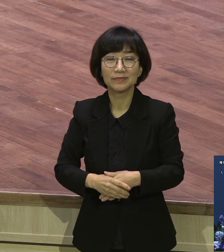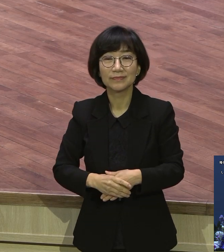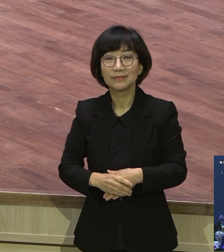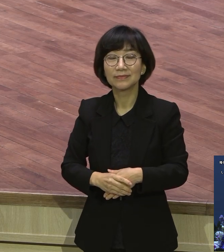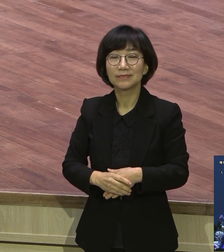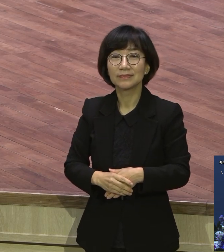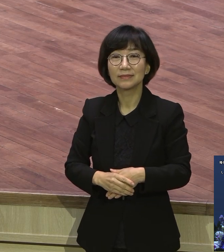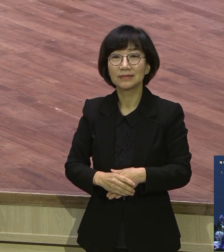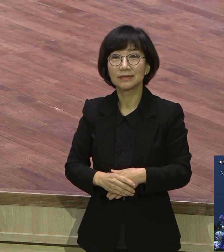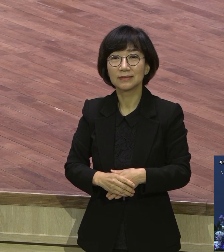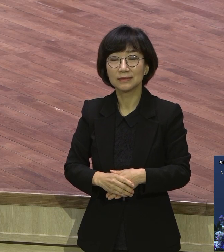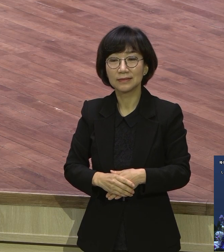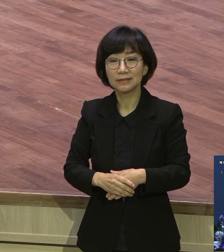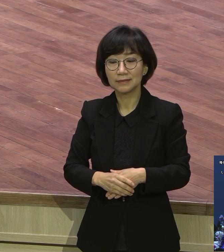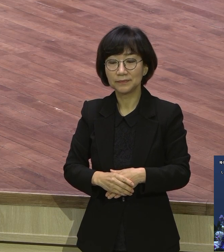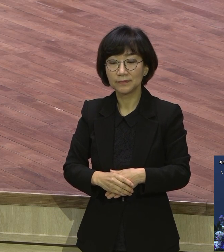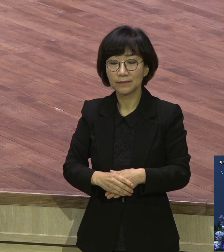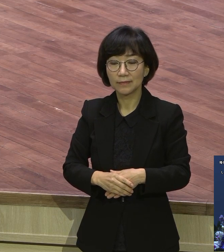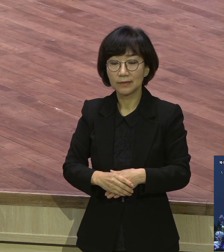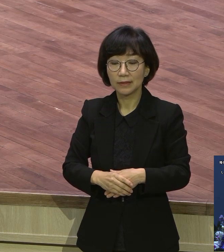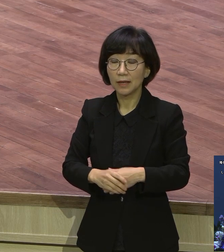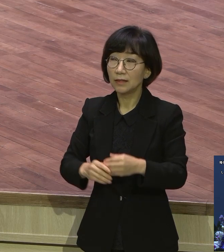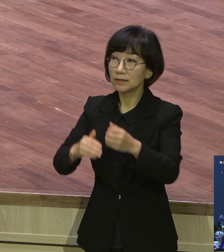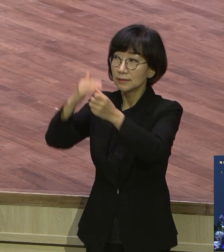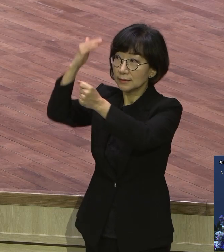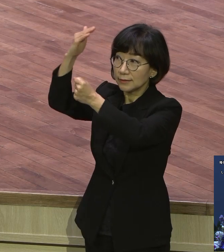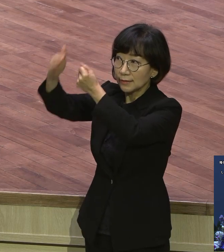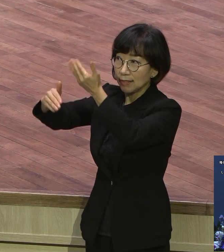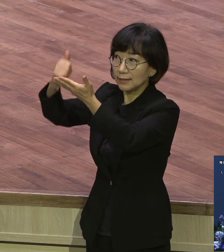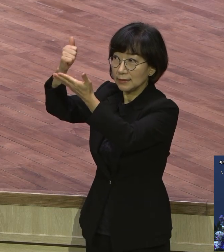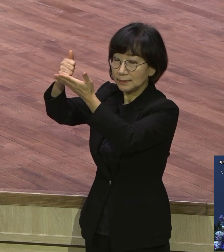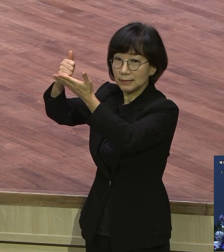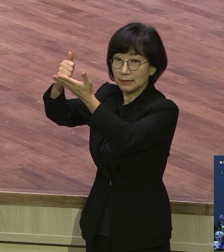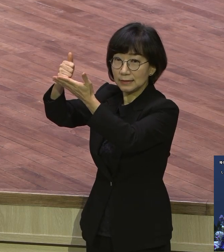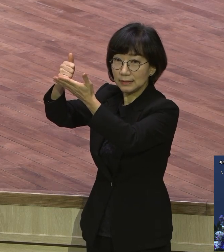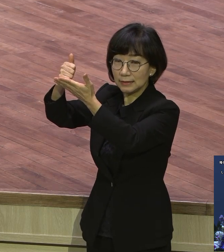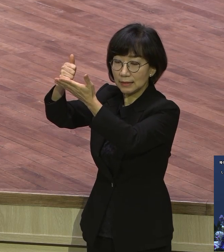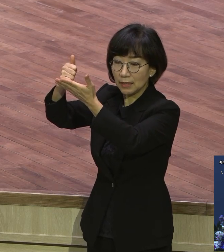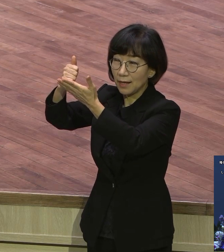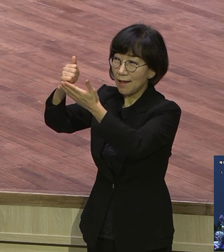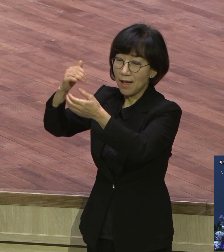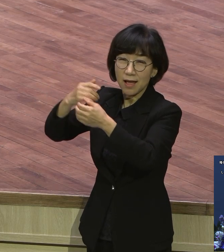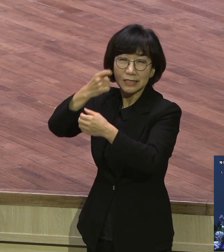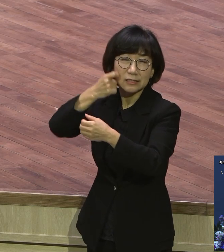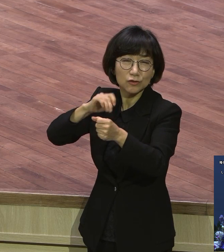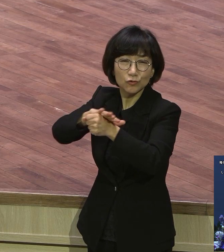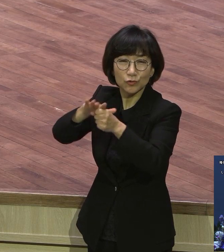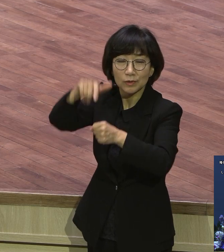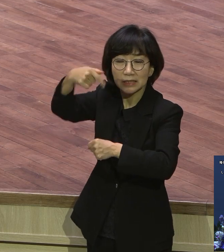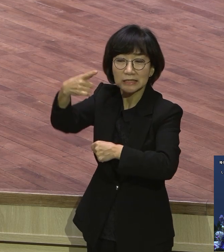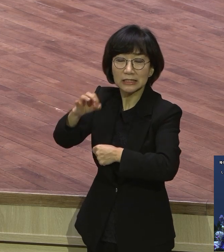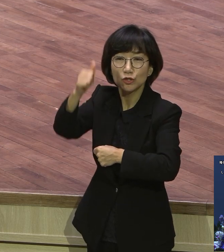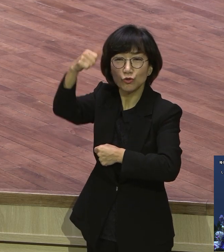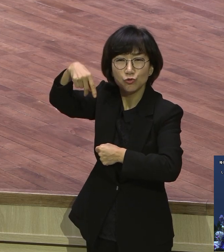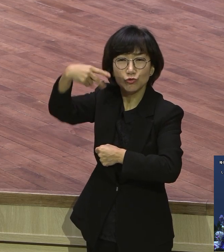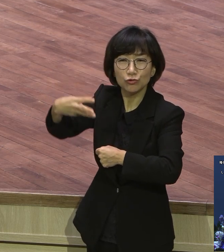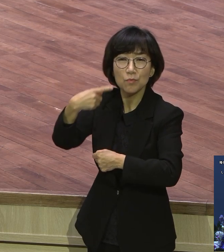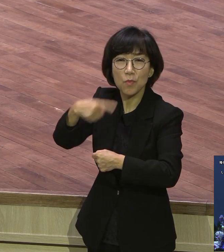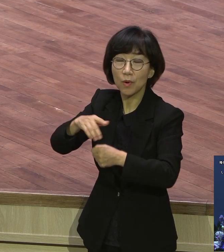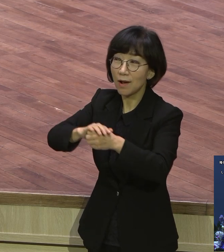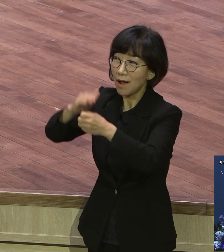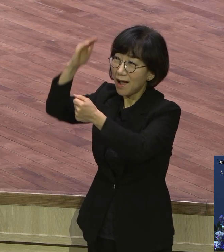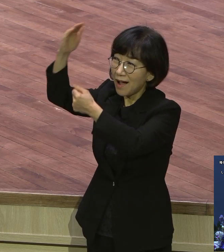말은요 하나님이 우리와 같은 처지가 된다 그런 뜻이에요 사실 굉장히